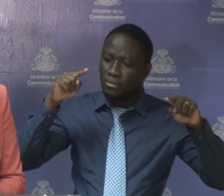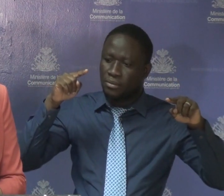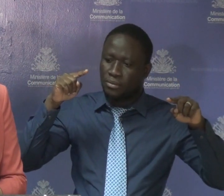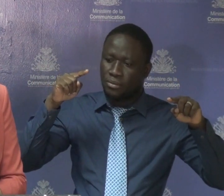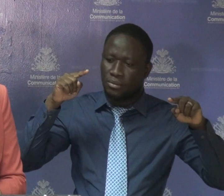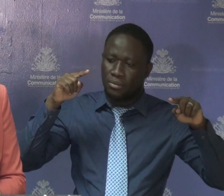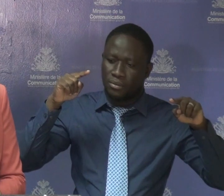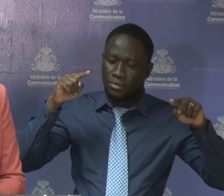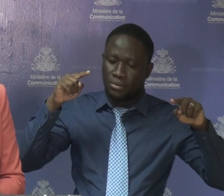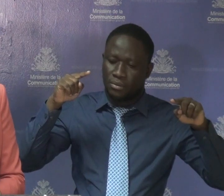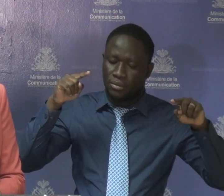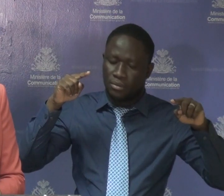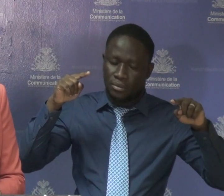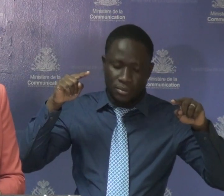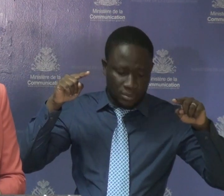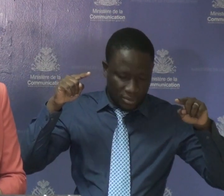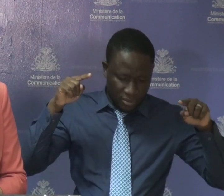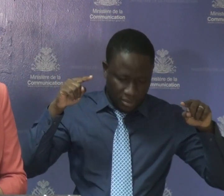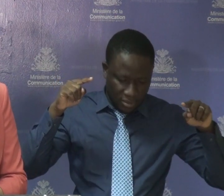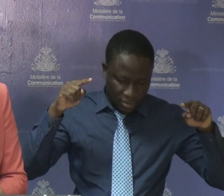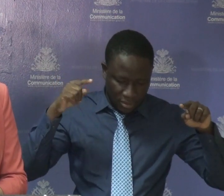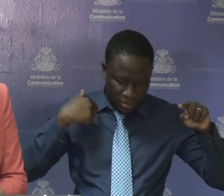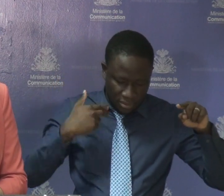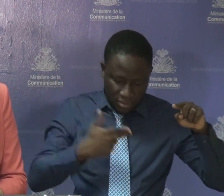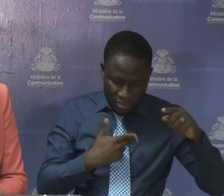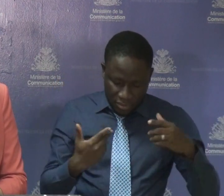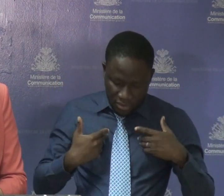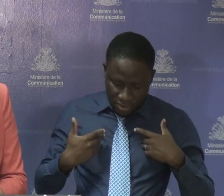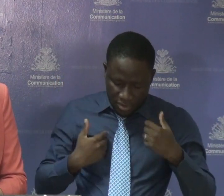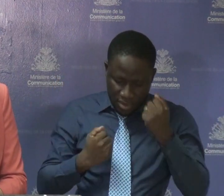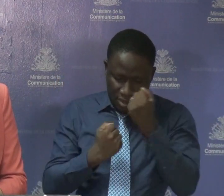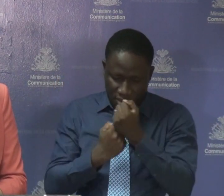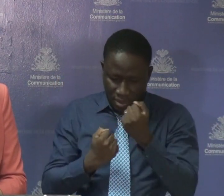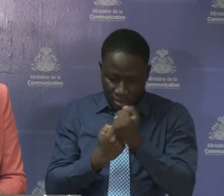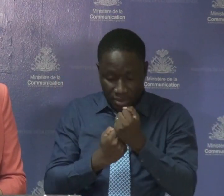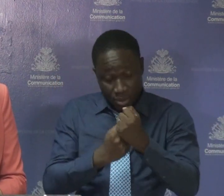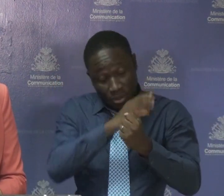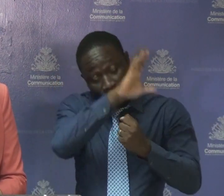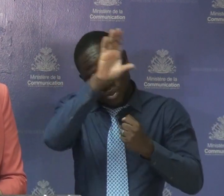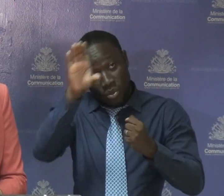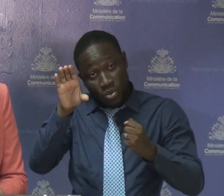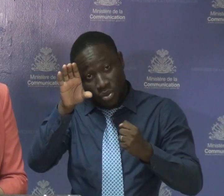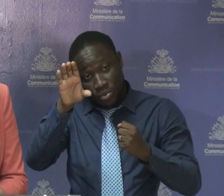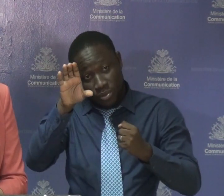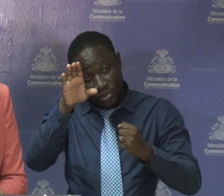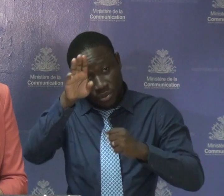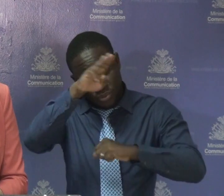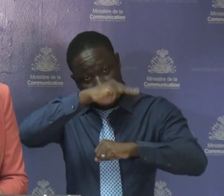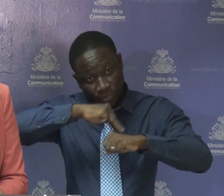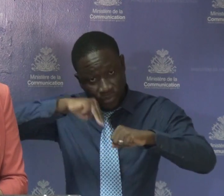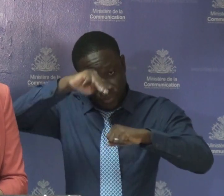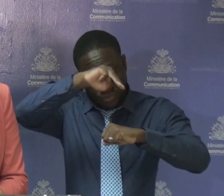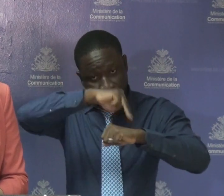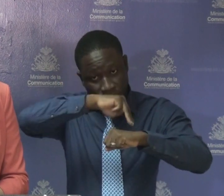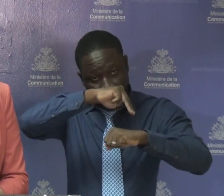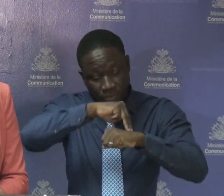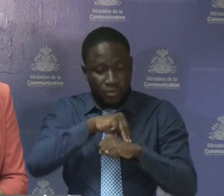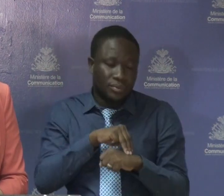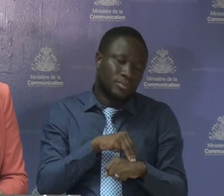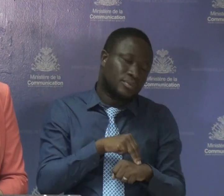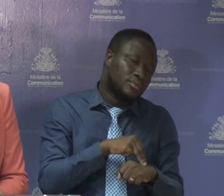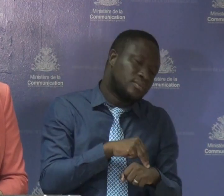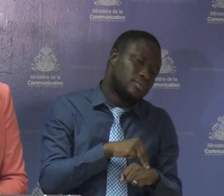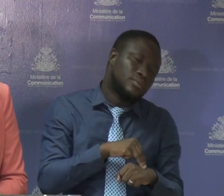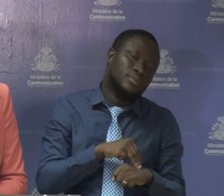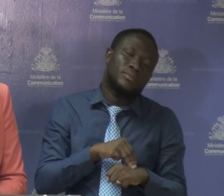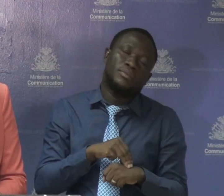du ministère du tourisme, nous avons appuyé au niveau de la commission interministérielle pour les investissements, nous